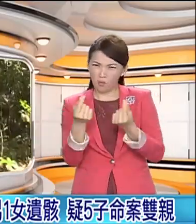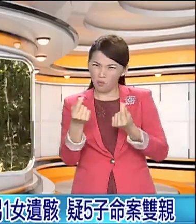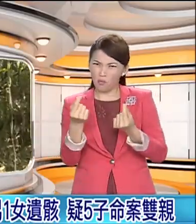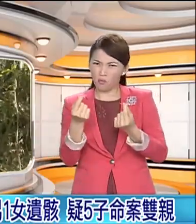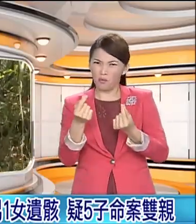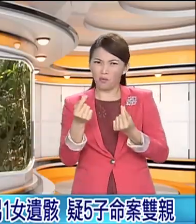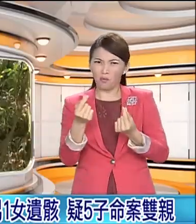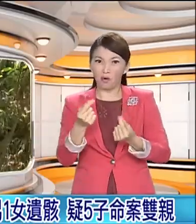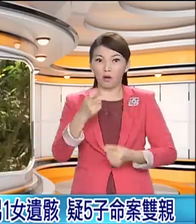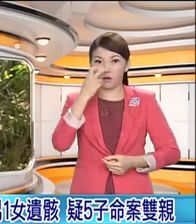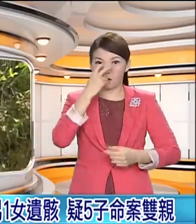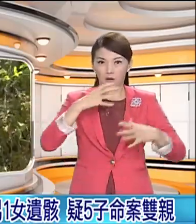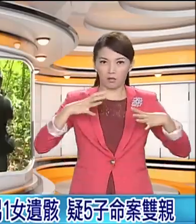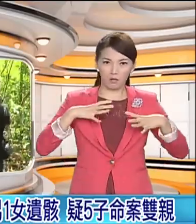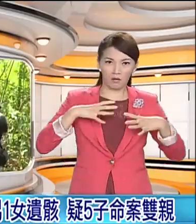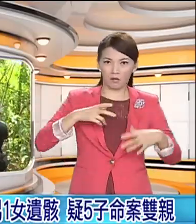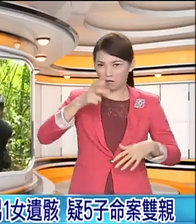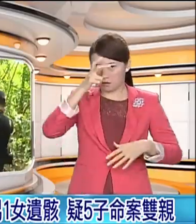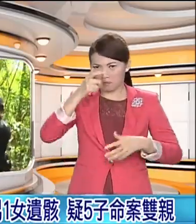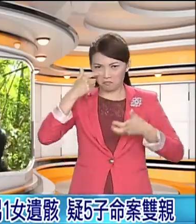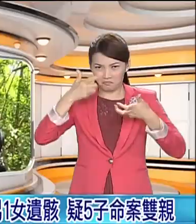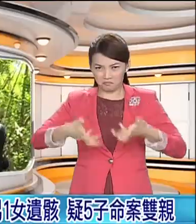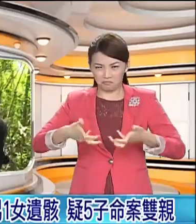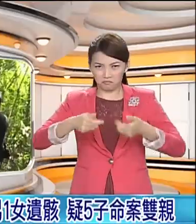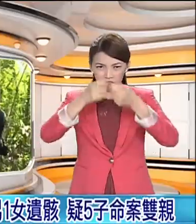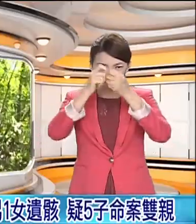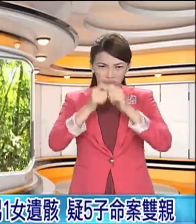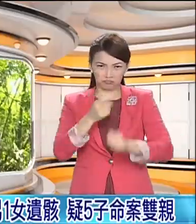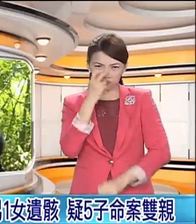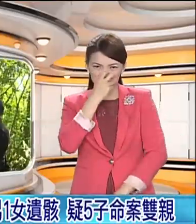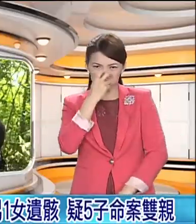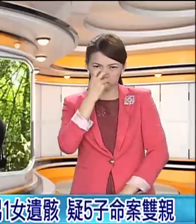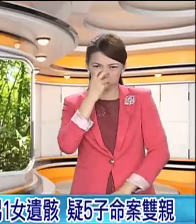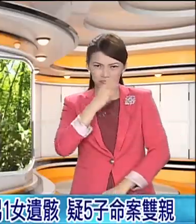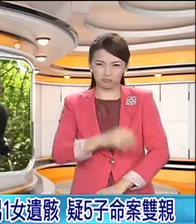跟衣物和失踪的父母亲相当类似，检警高度重视。